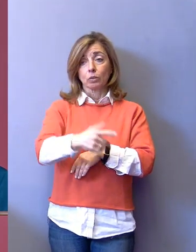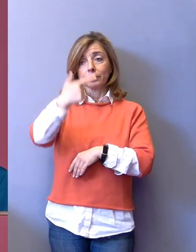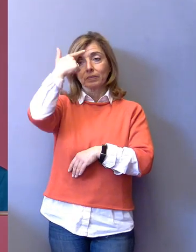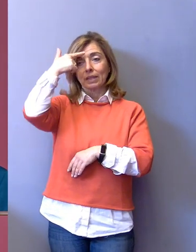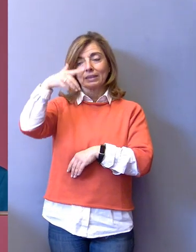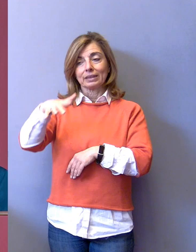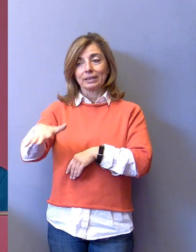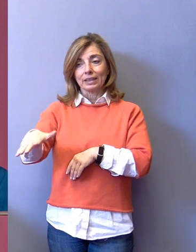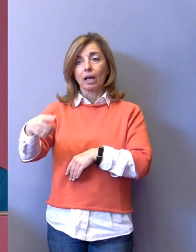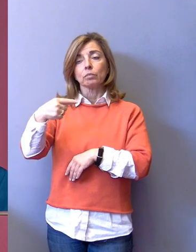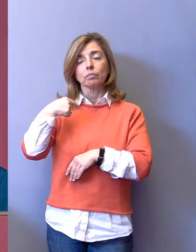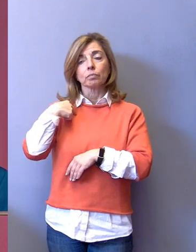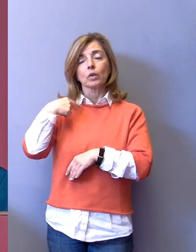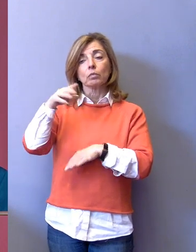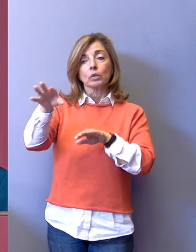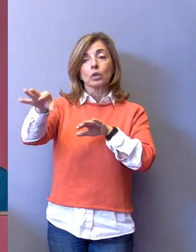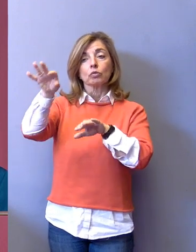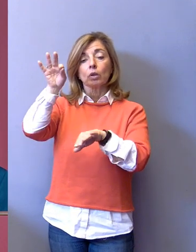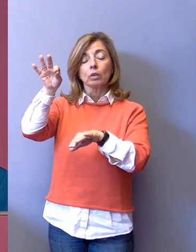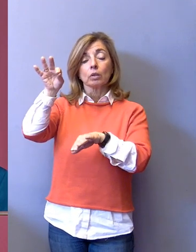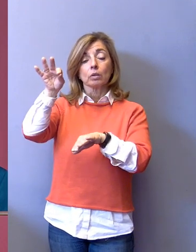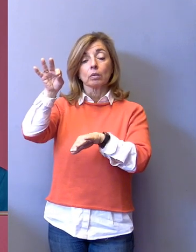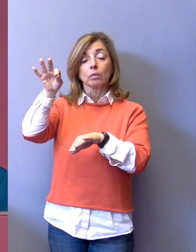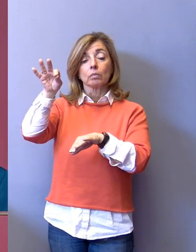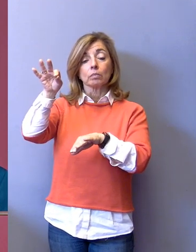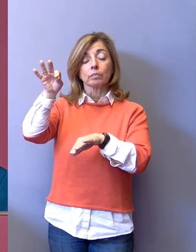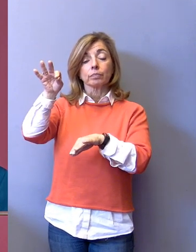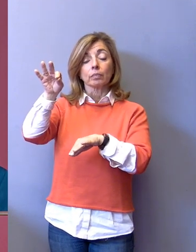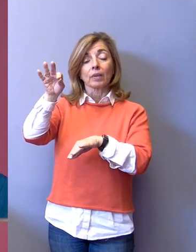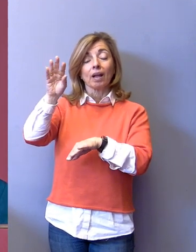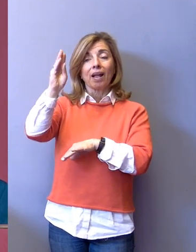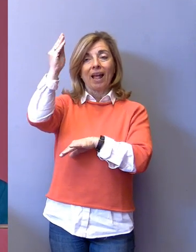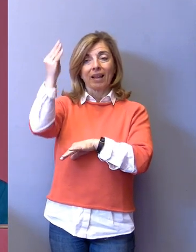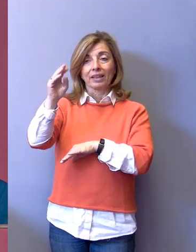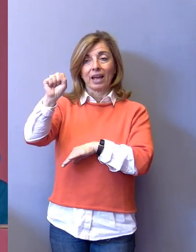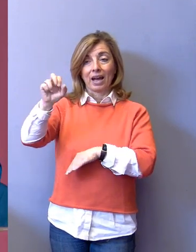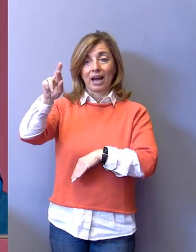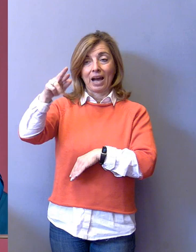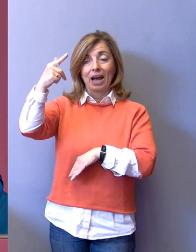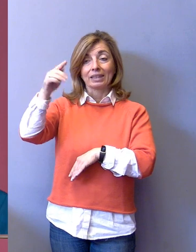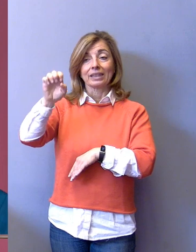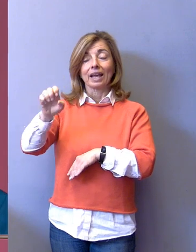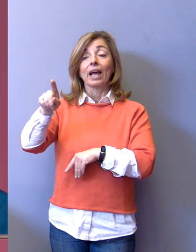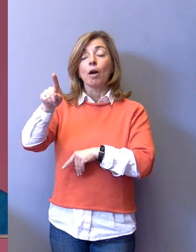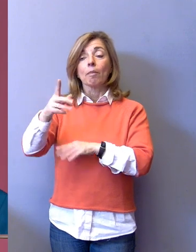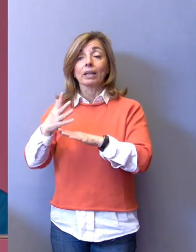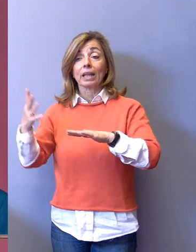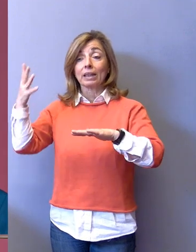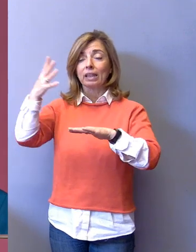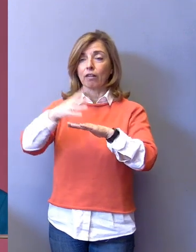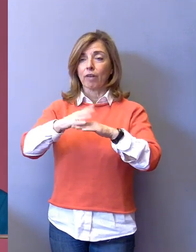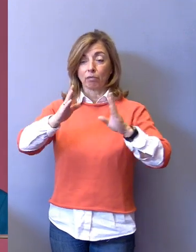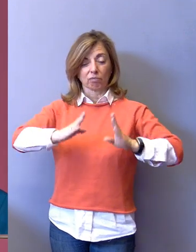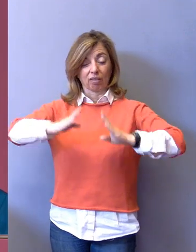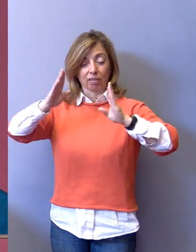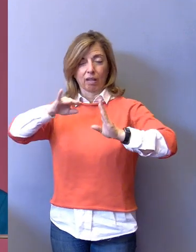abbiamo sottolineato la regione l'oggetto Scusa arte soggetto attuatore dell'intervento sia di demolizione perché fabbricati erano